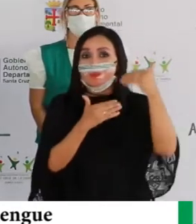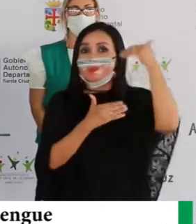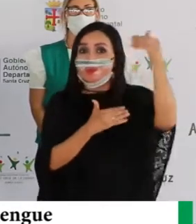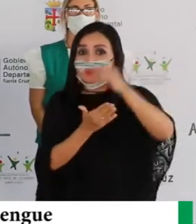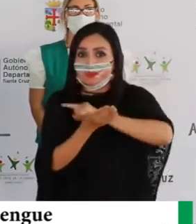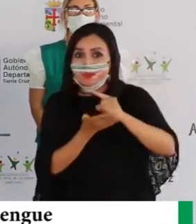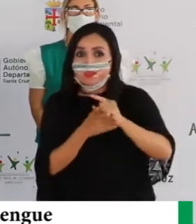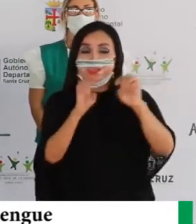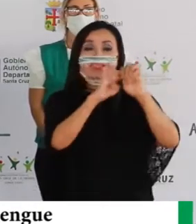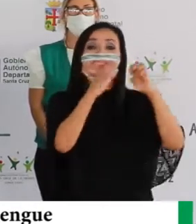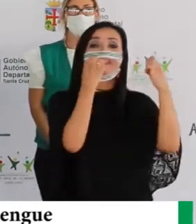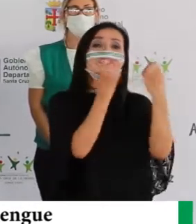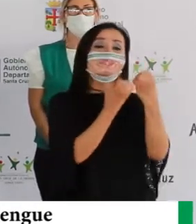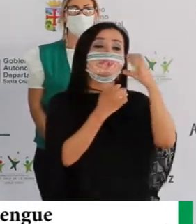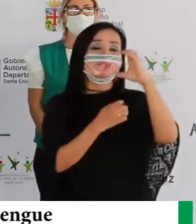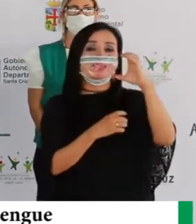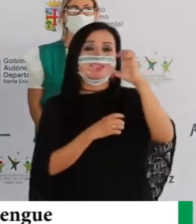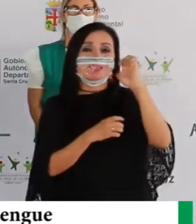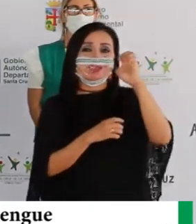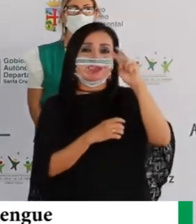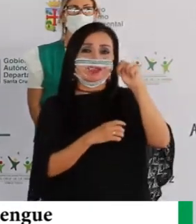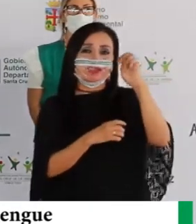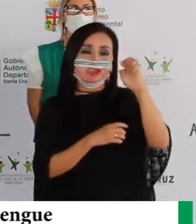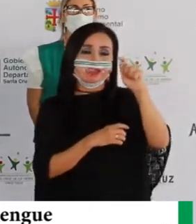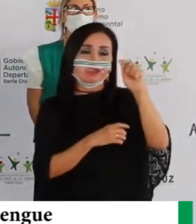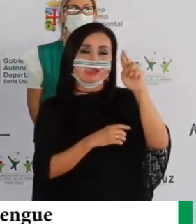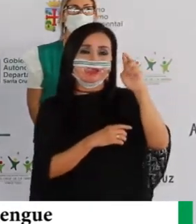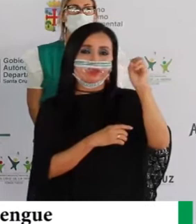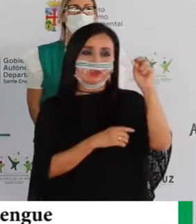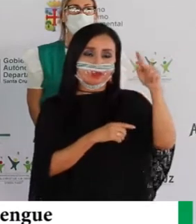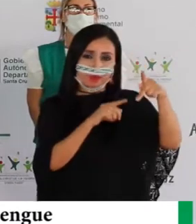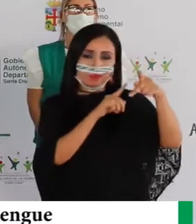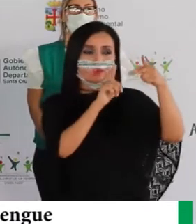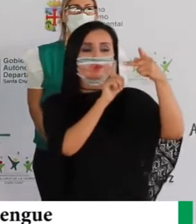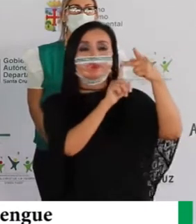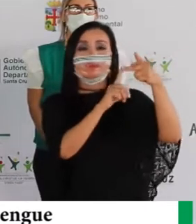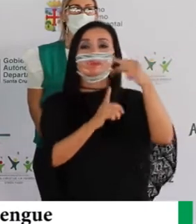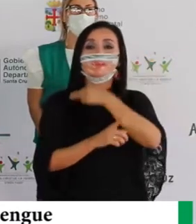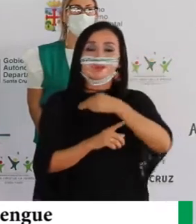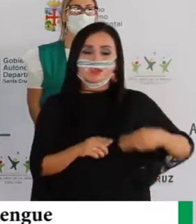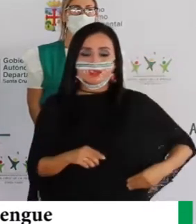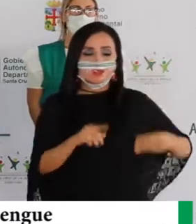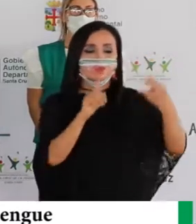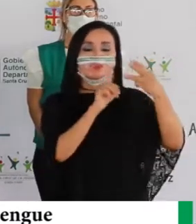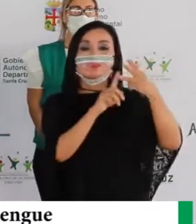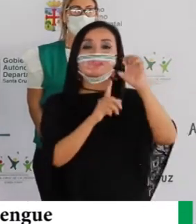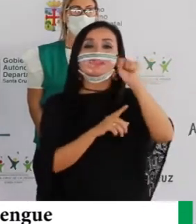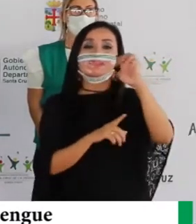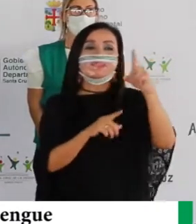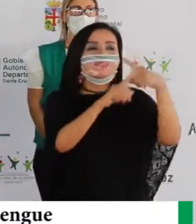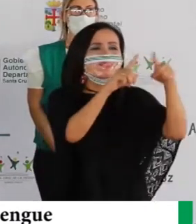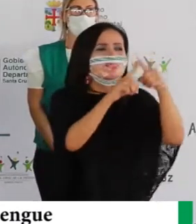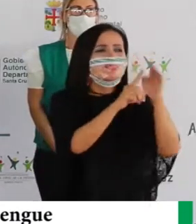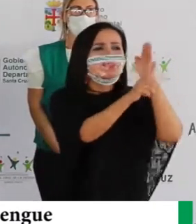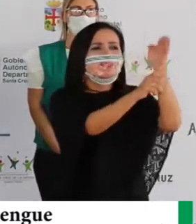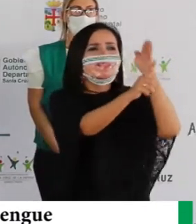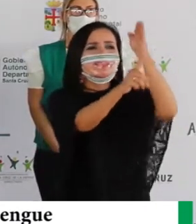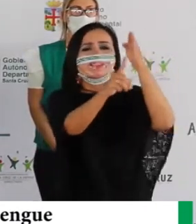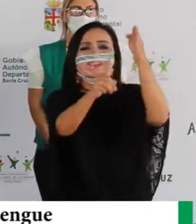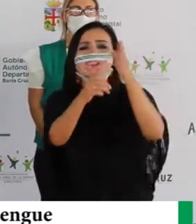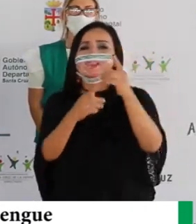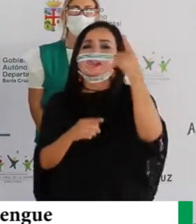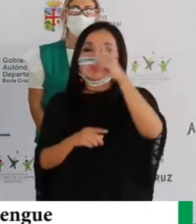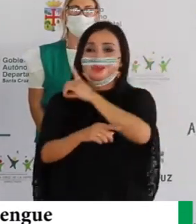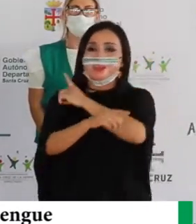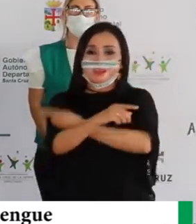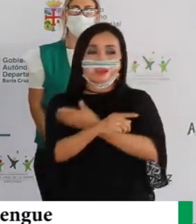semana, equipos de Senetrop, del municipio y del CEDES saldrán a los diferentes distritos para poder hacer